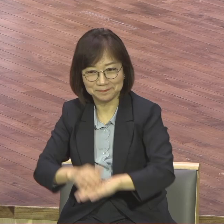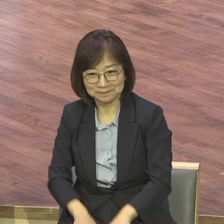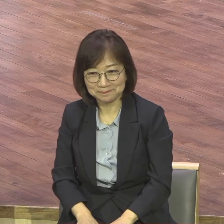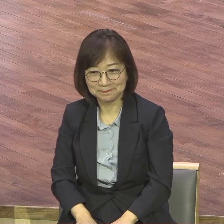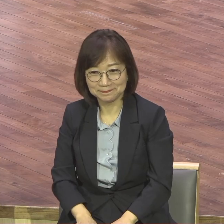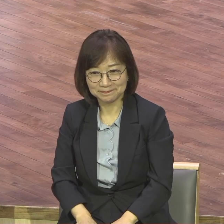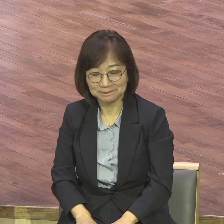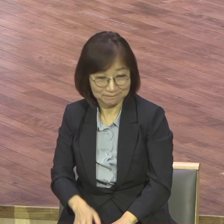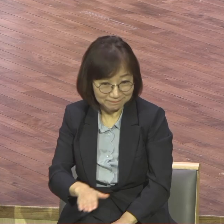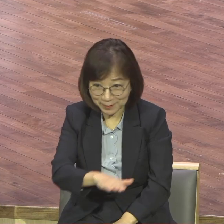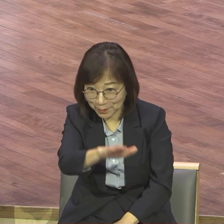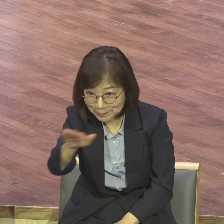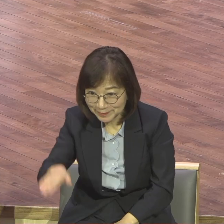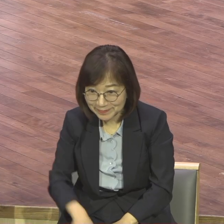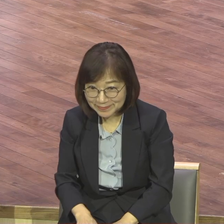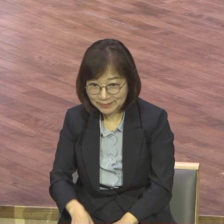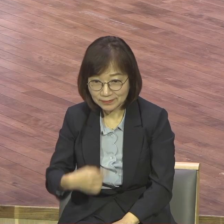가십니까?